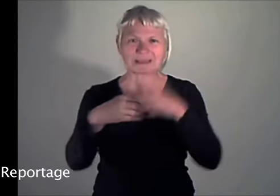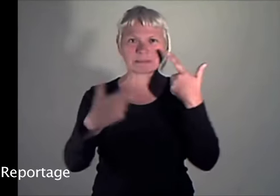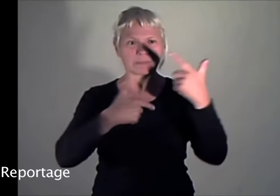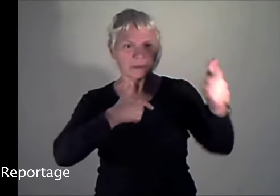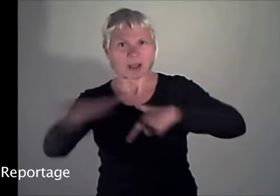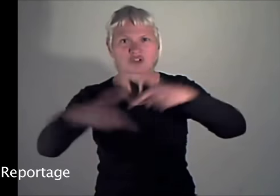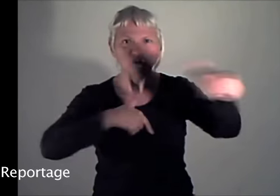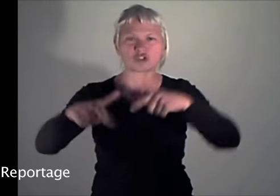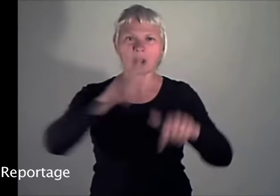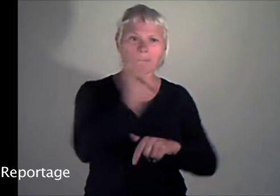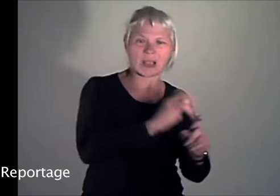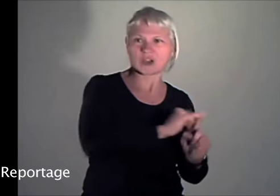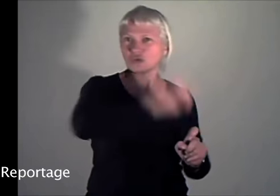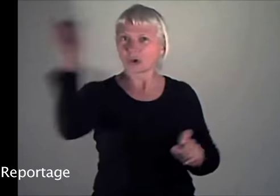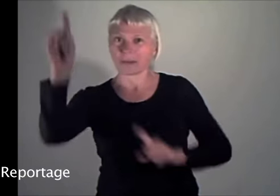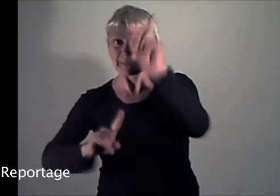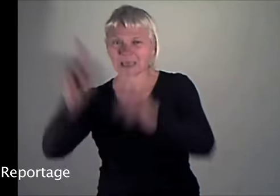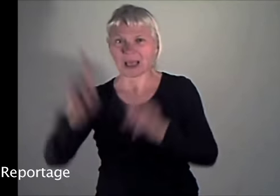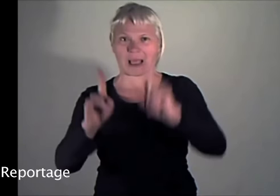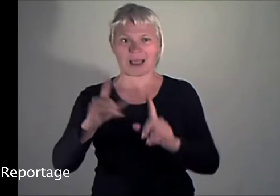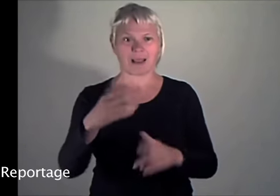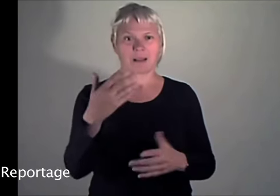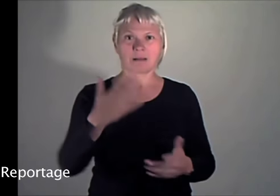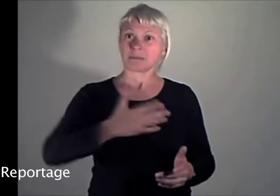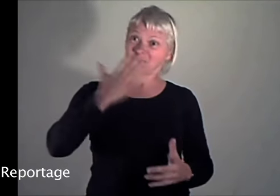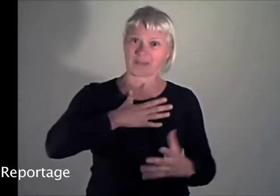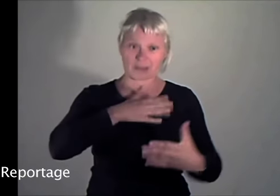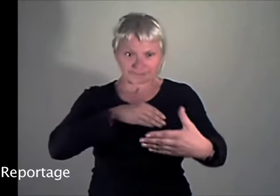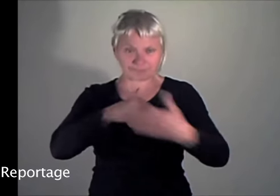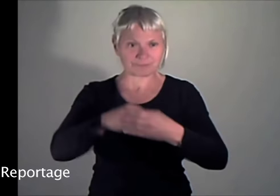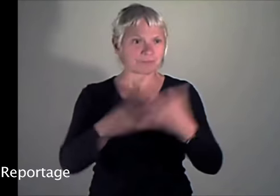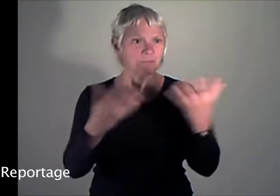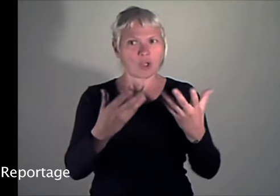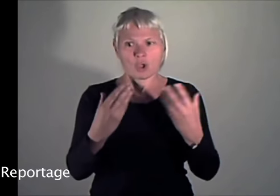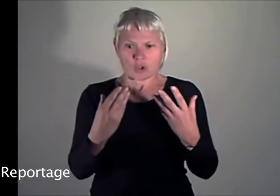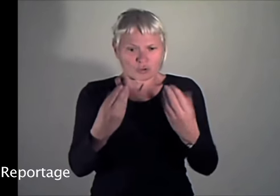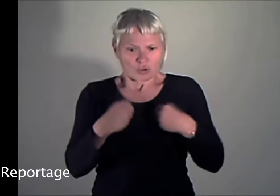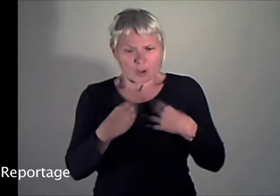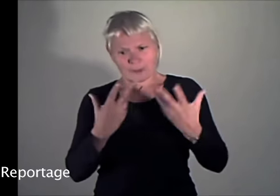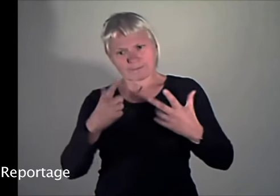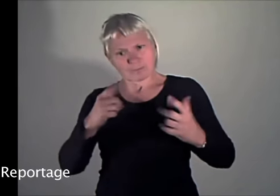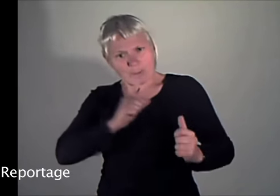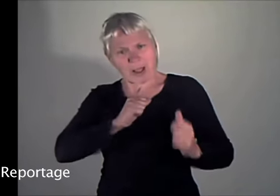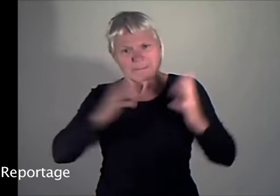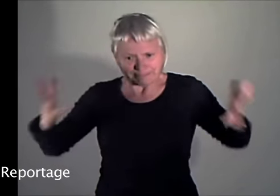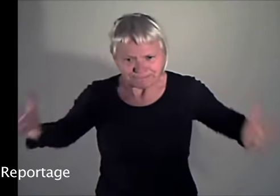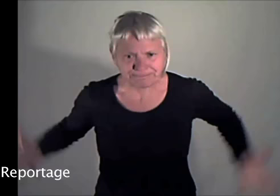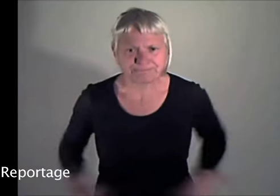participer à tout ça et de me dire que je suis... Enfin, que la langue des signes est importante. Voilà, ça montre l'importance pour moi de la langue des signes,